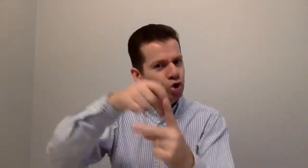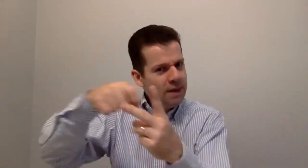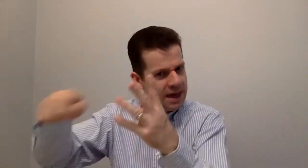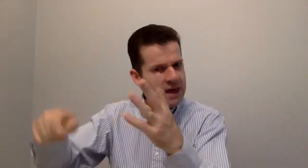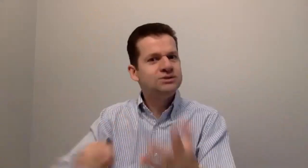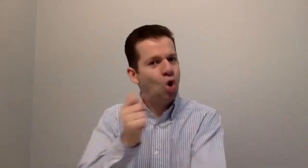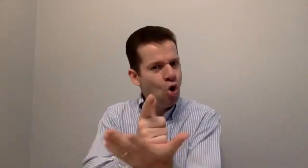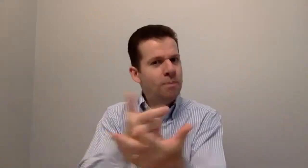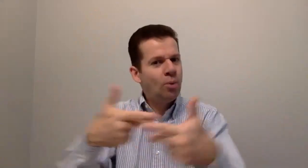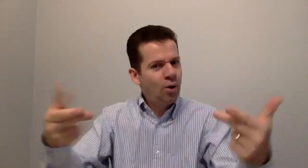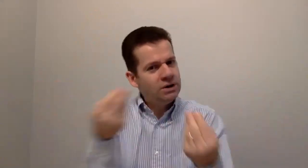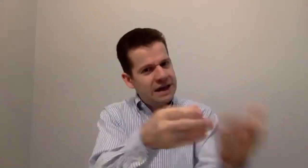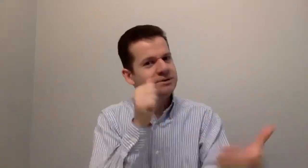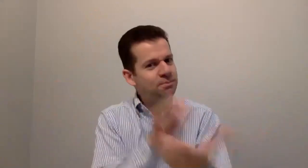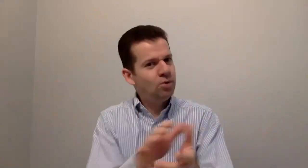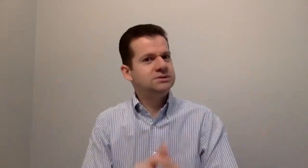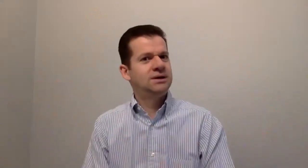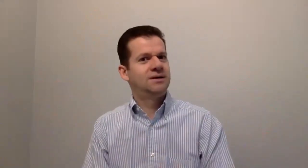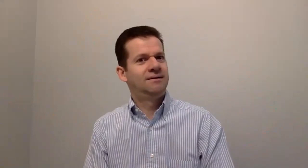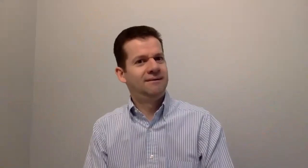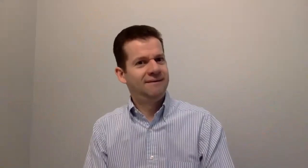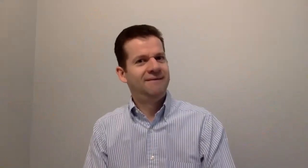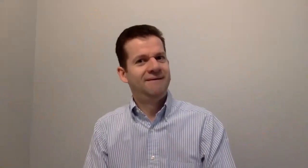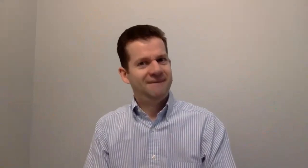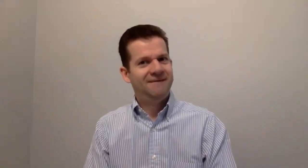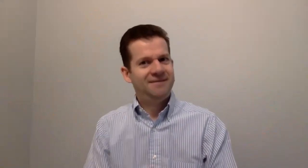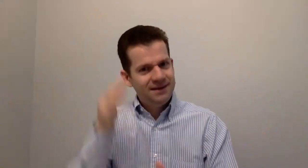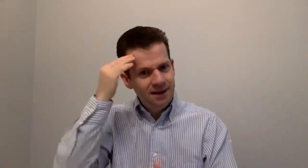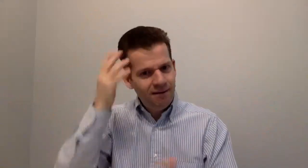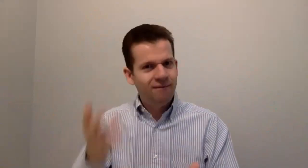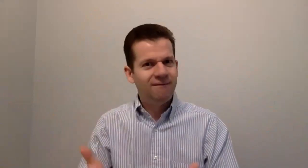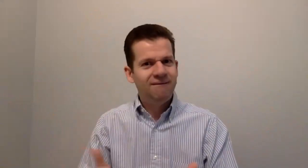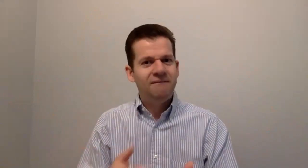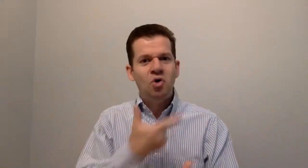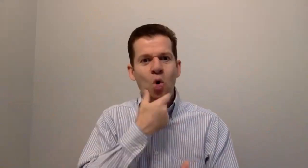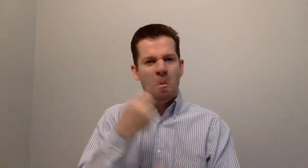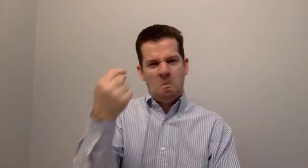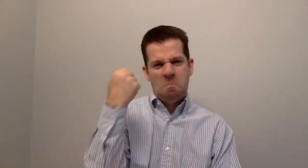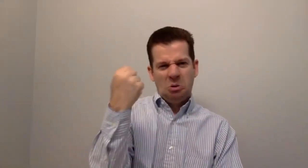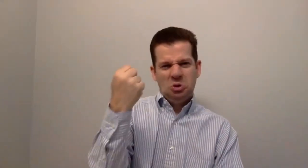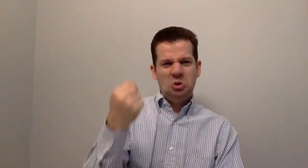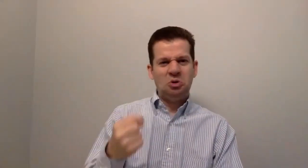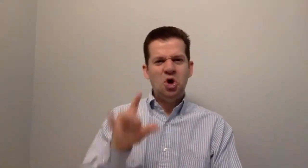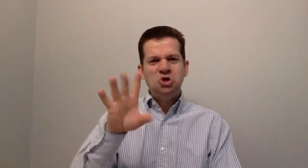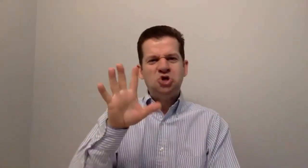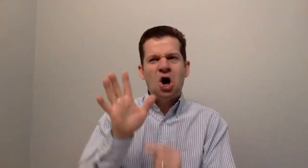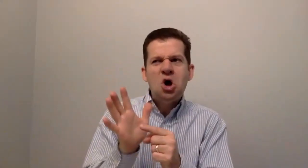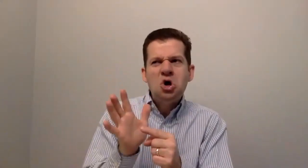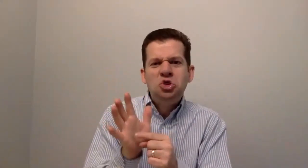Todo mês, compra alguma coisa, dá para esposa. Entendeu? Com pão duro, só